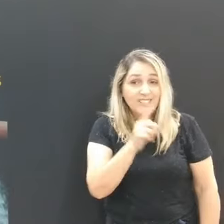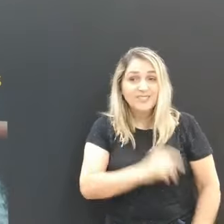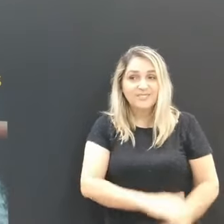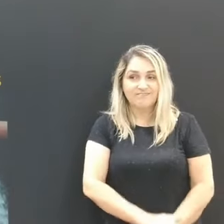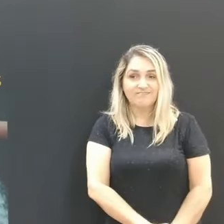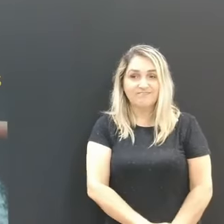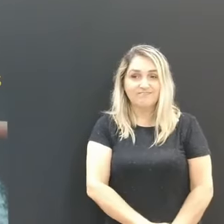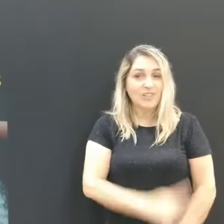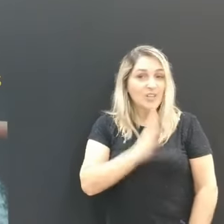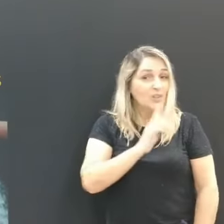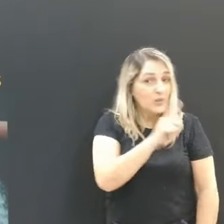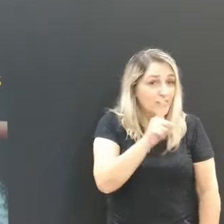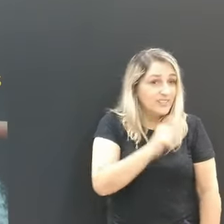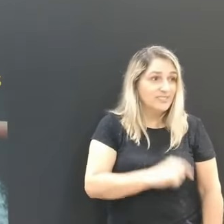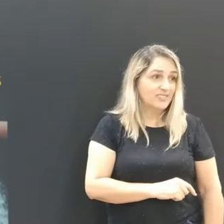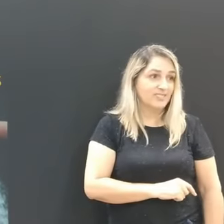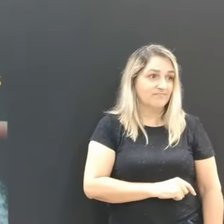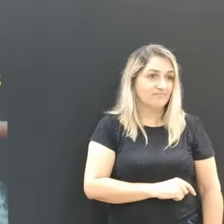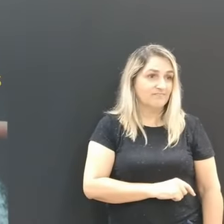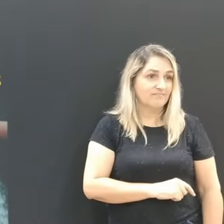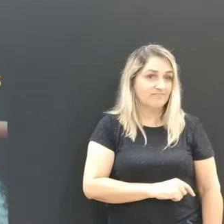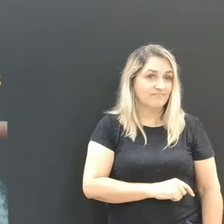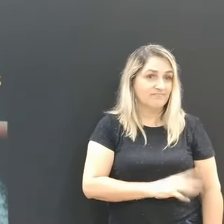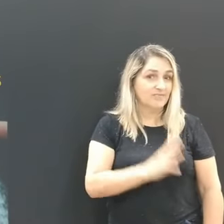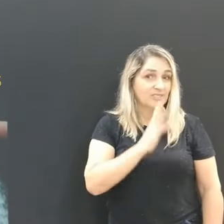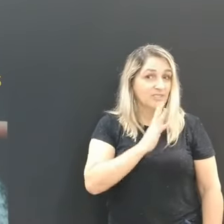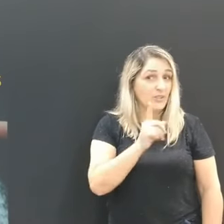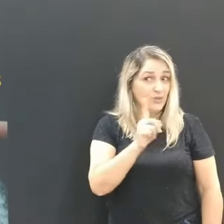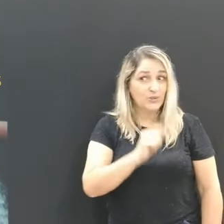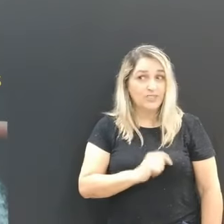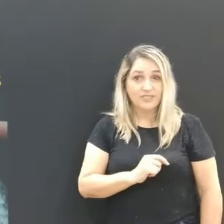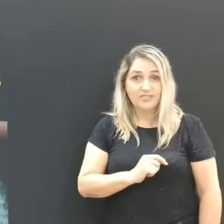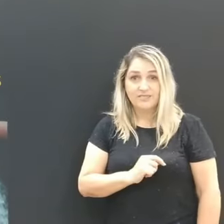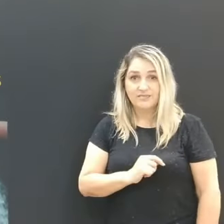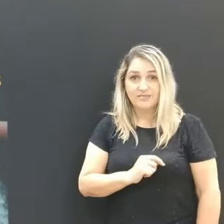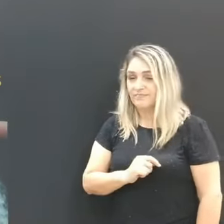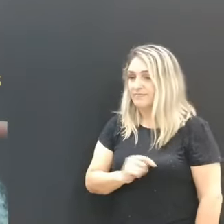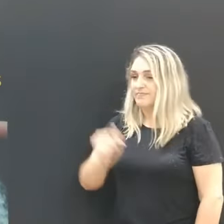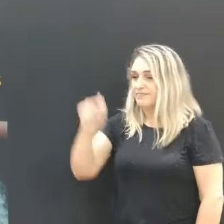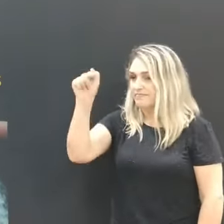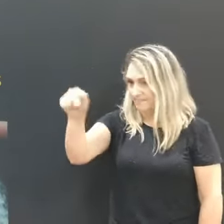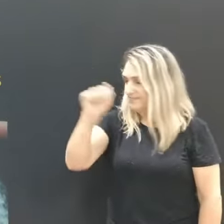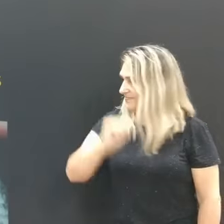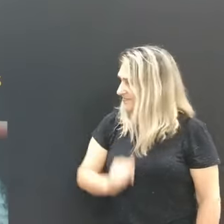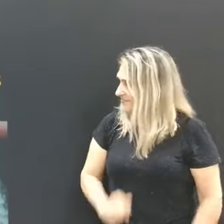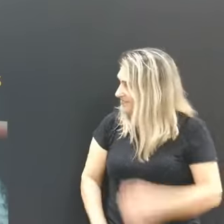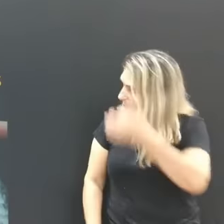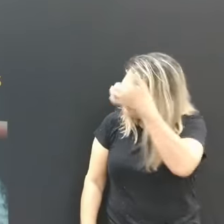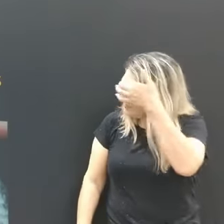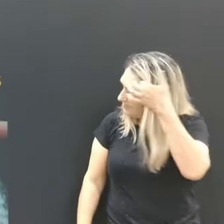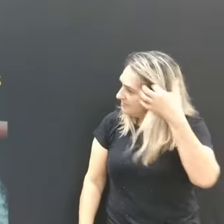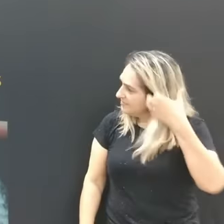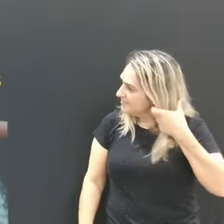do lado de fora. As portas do céu vão fechar e o Senhor vai falar, olha, vocês que estão do outro lado, eu não conheço.